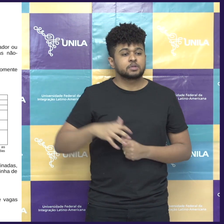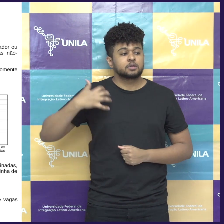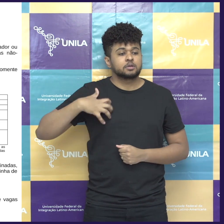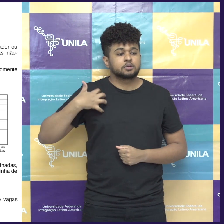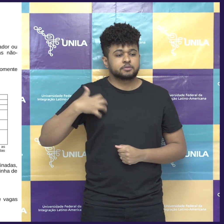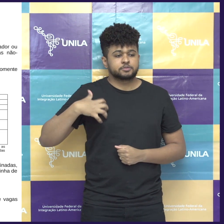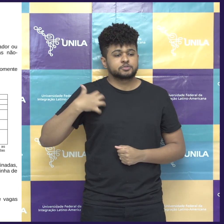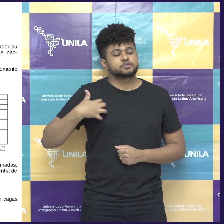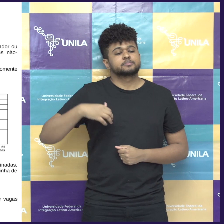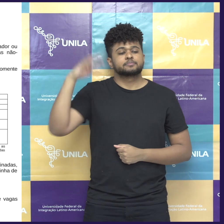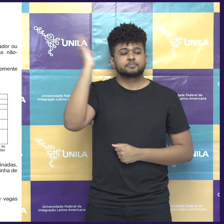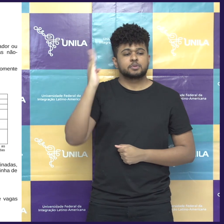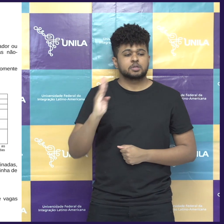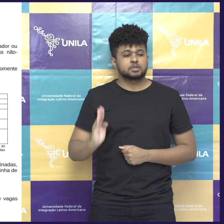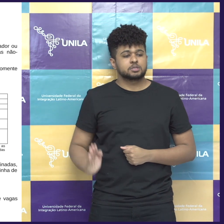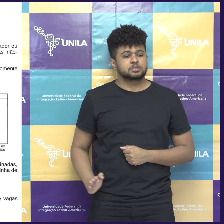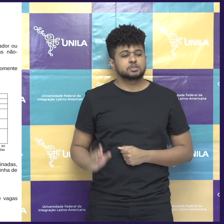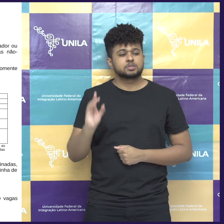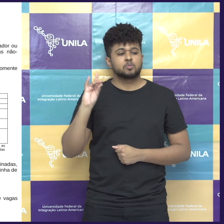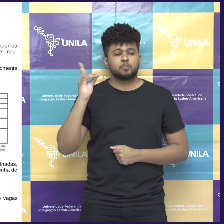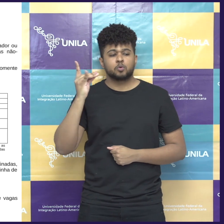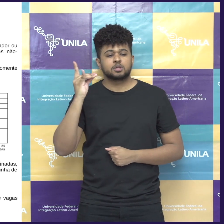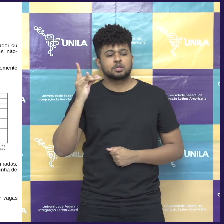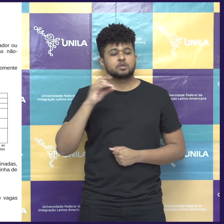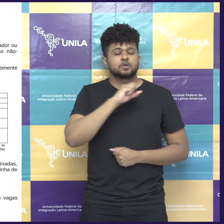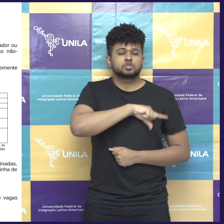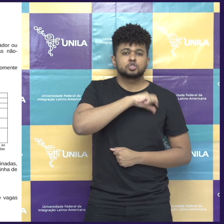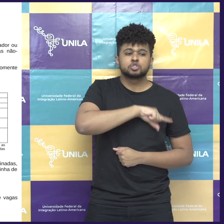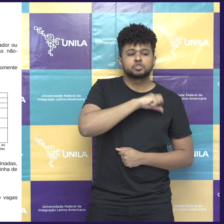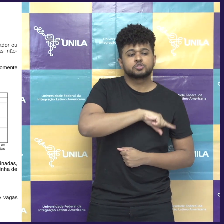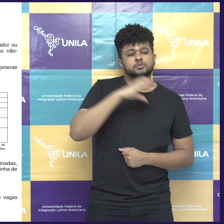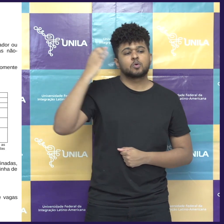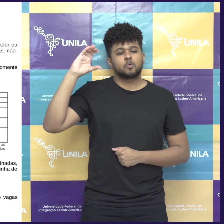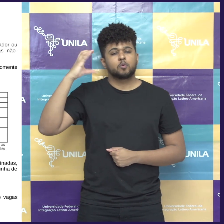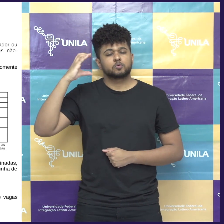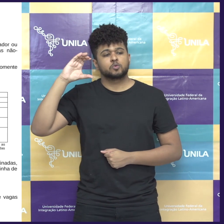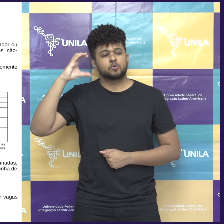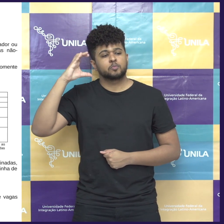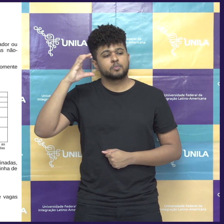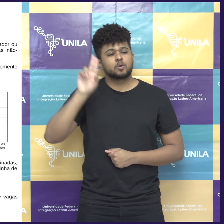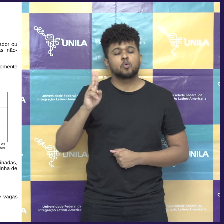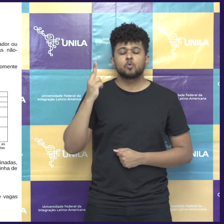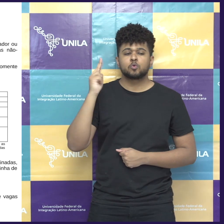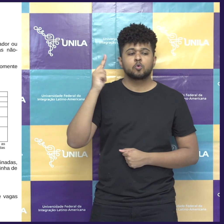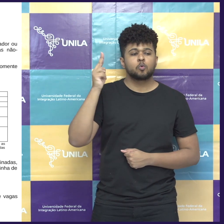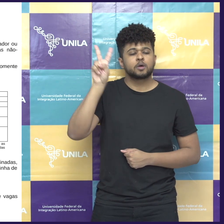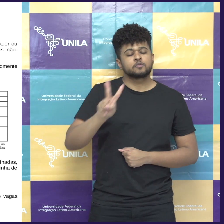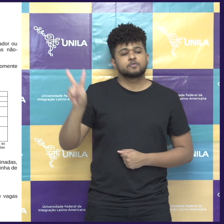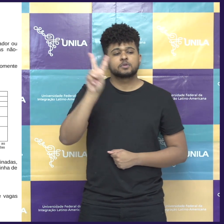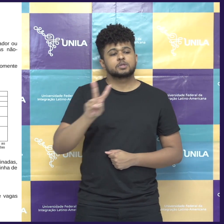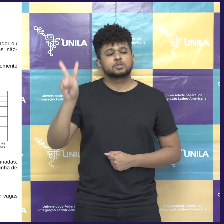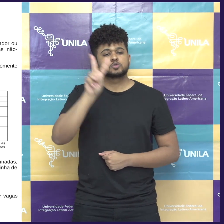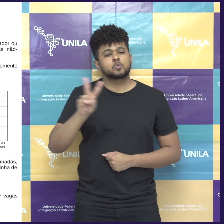Argentina, Brasil, Bolívia, Chile, Colômbia, Uruguai,